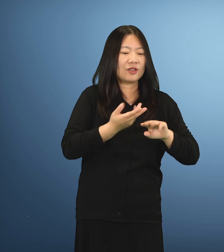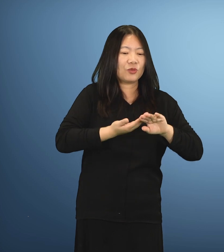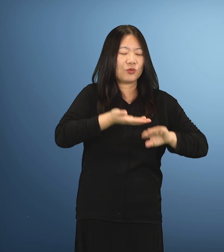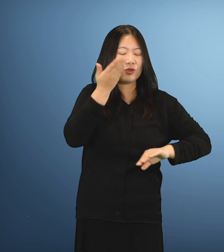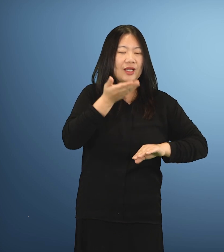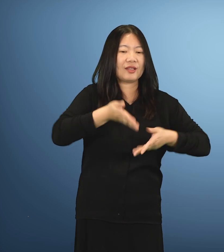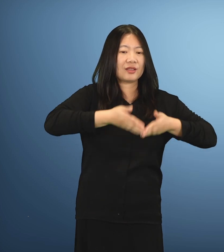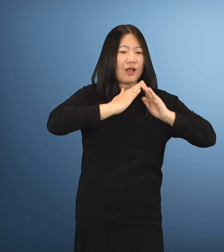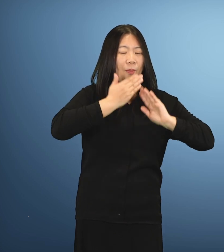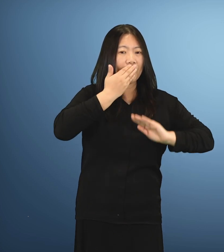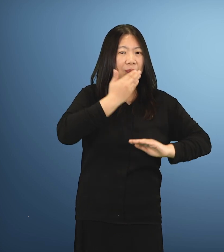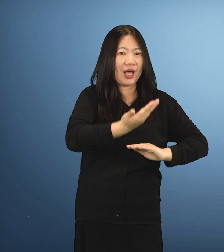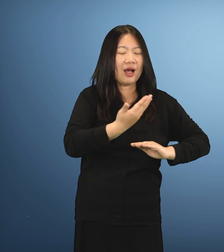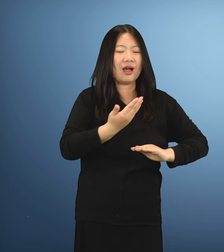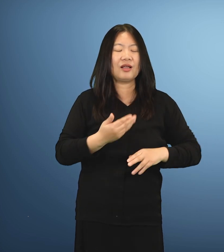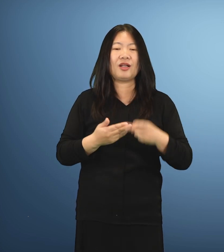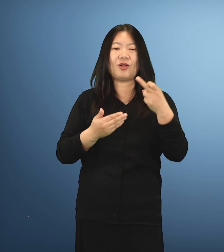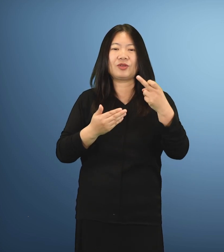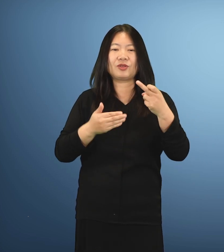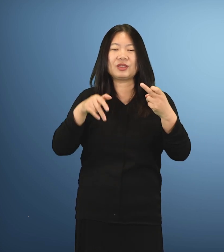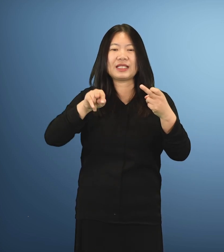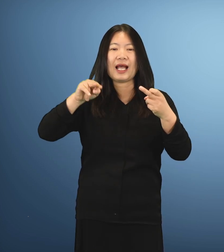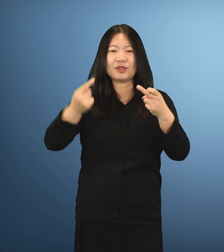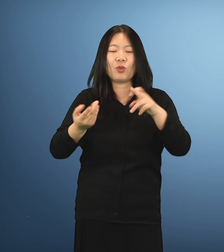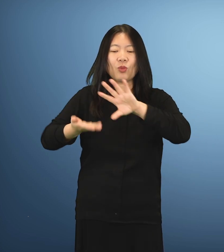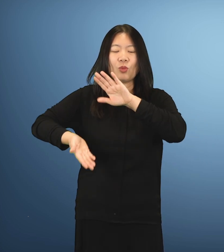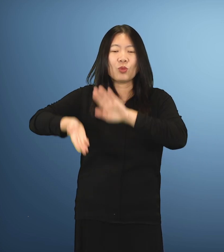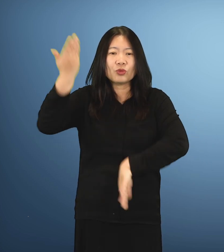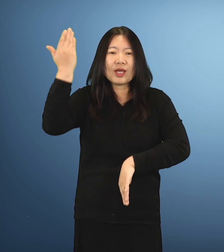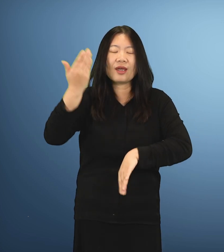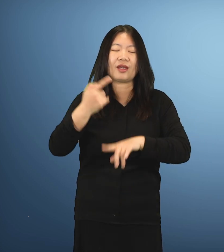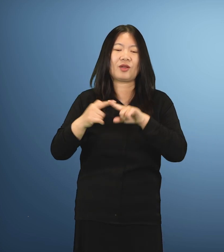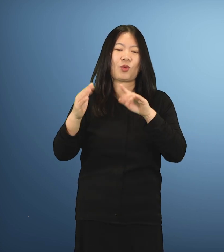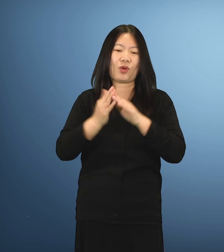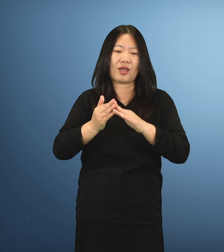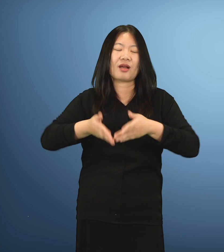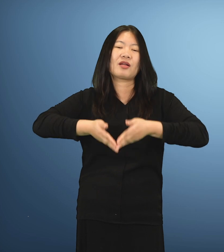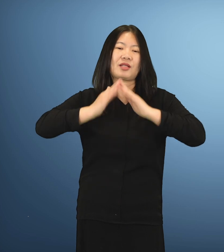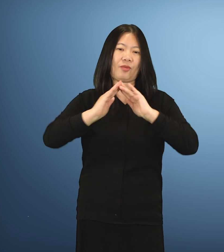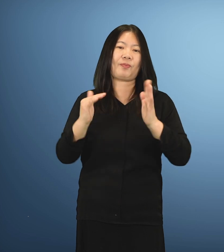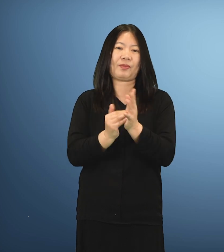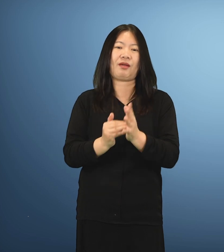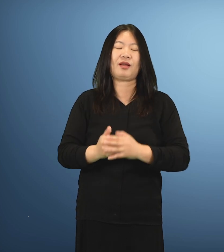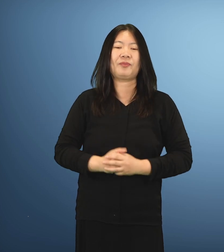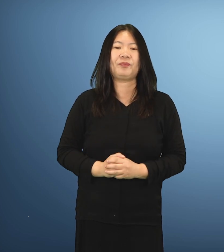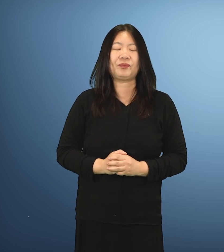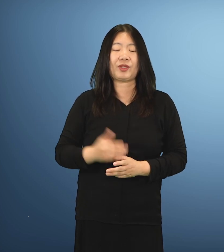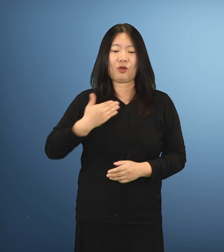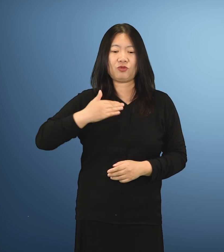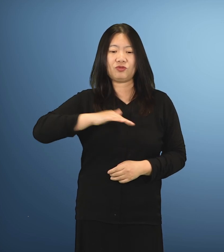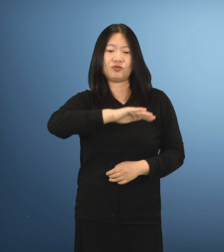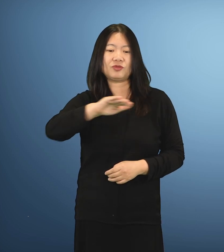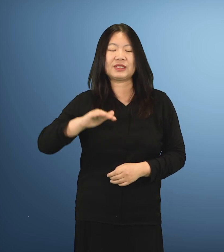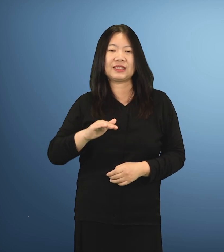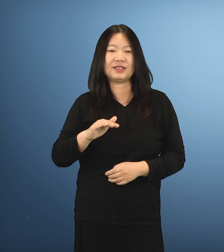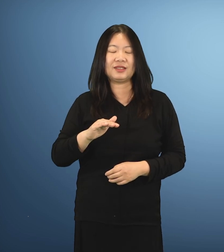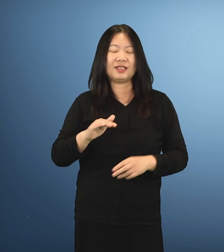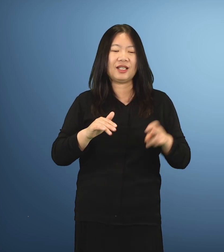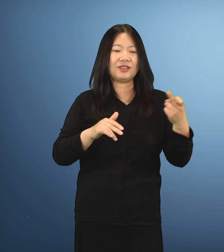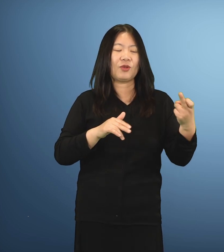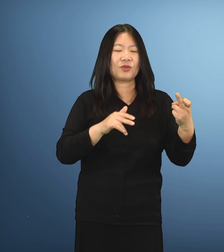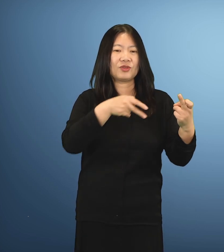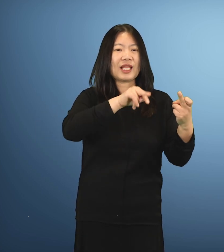그 12 사도들의 터 위에 교회가 세워졌어요. 그래서 우리는 그